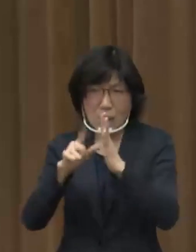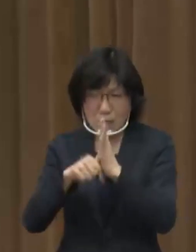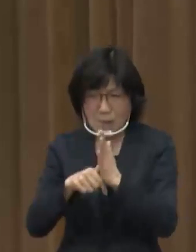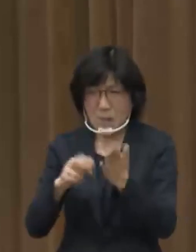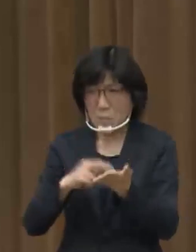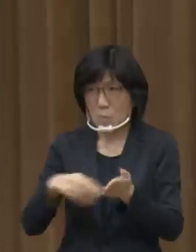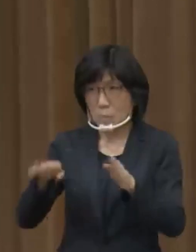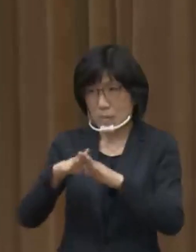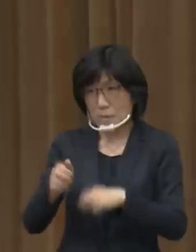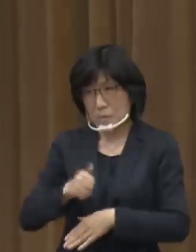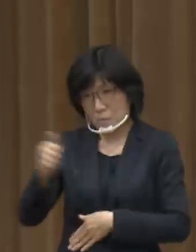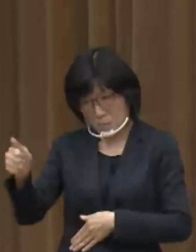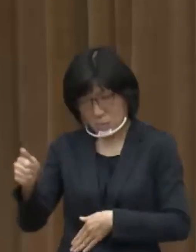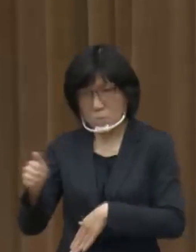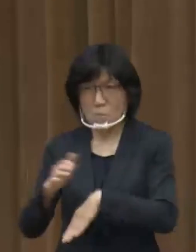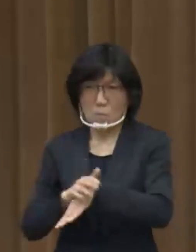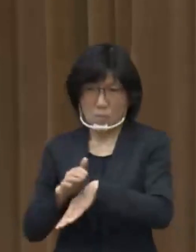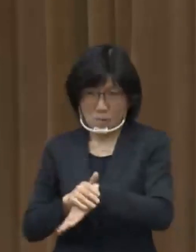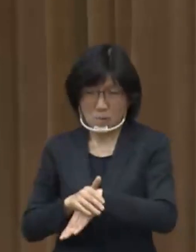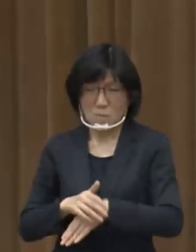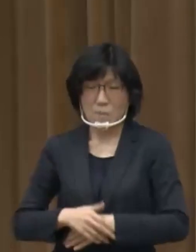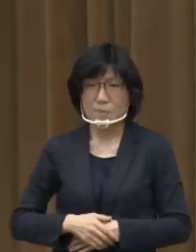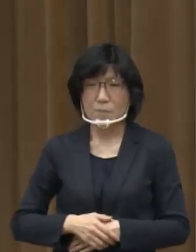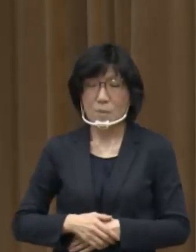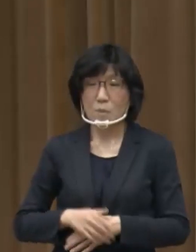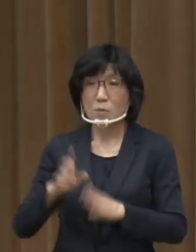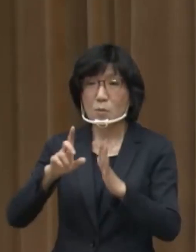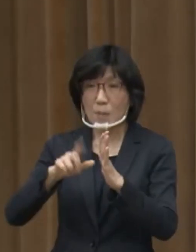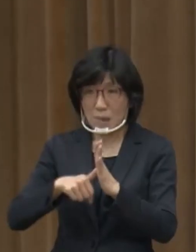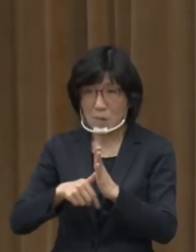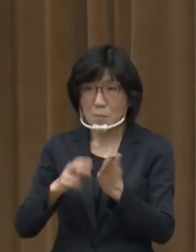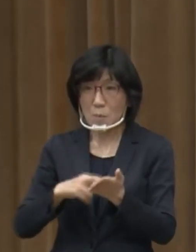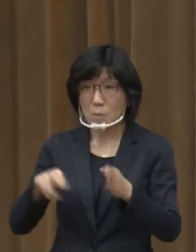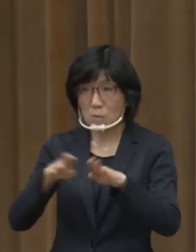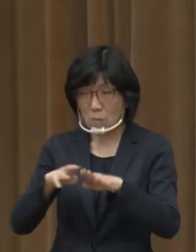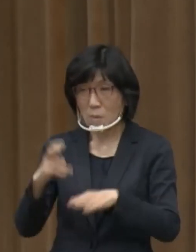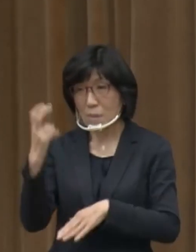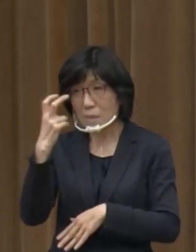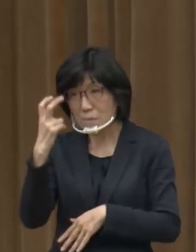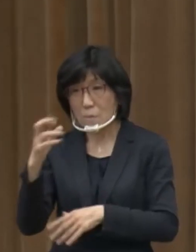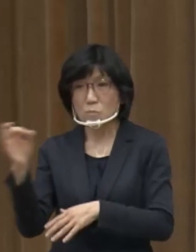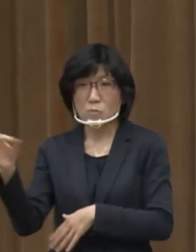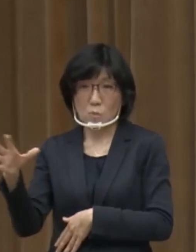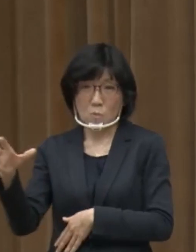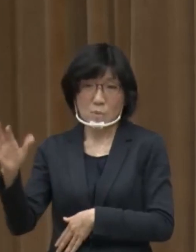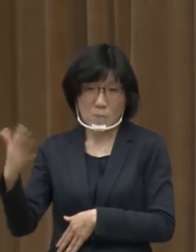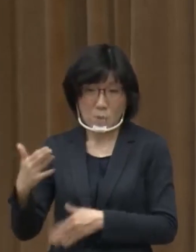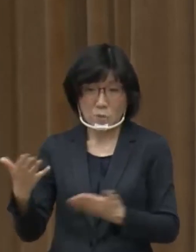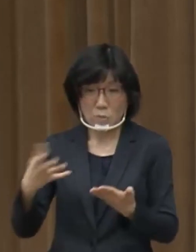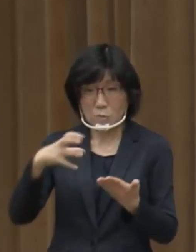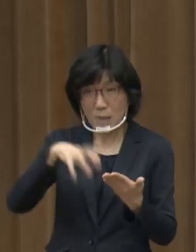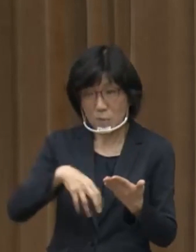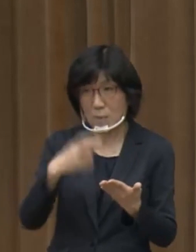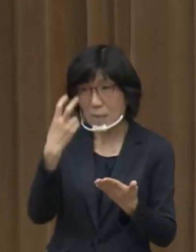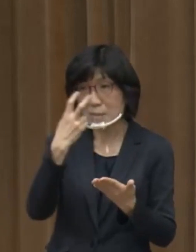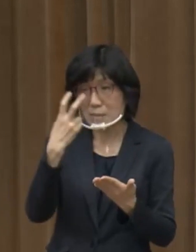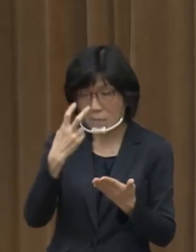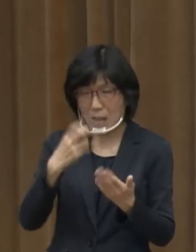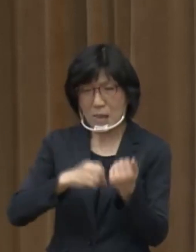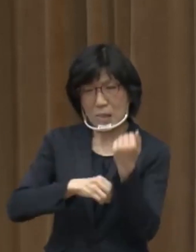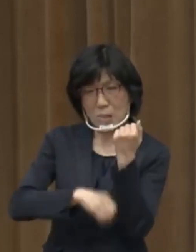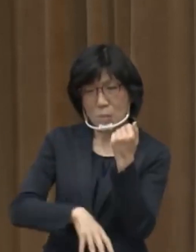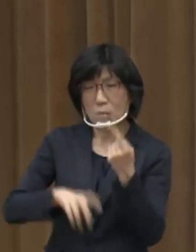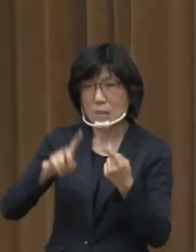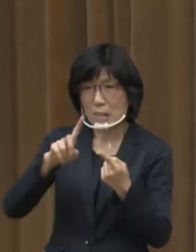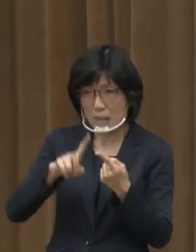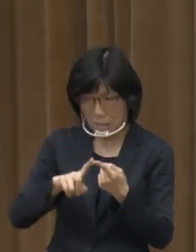関に受診をしてほしいと思います。この場合も医療機関での検査は無料ですが、職場での検査は原則事業